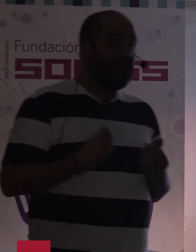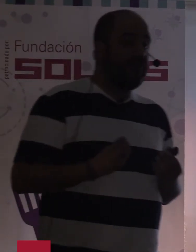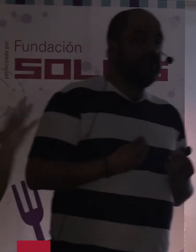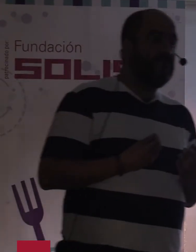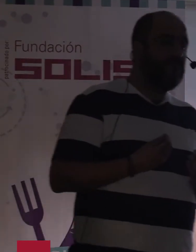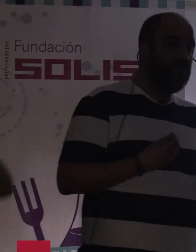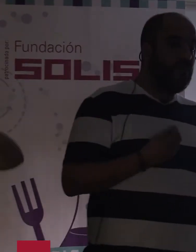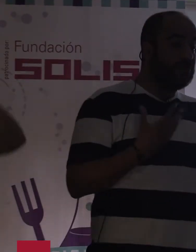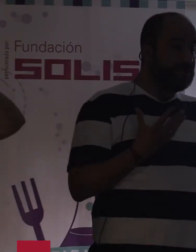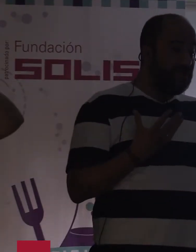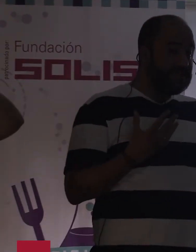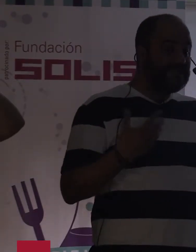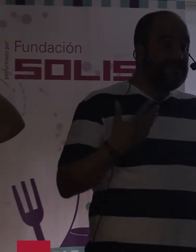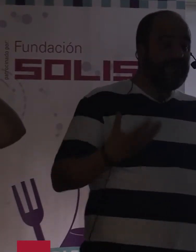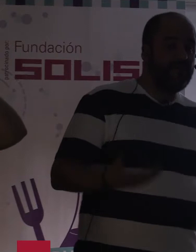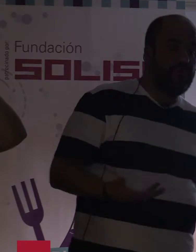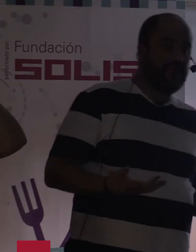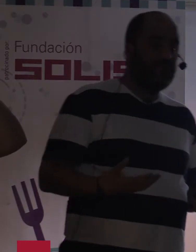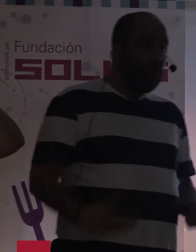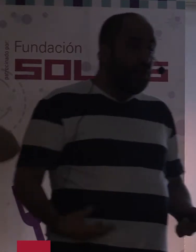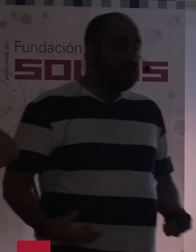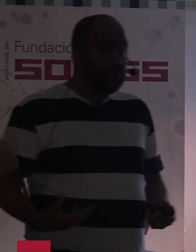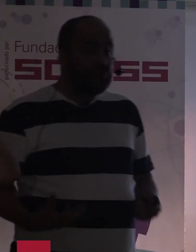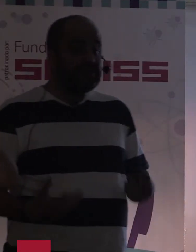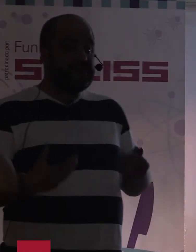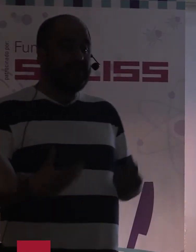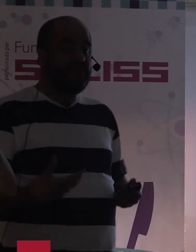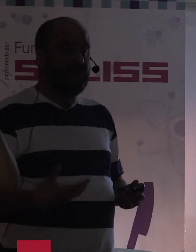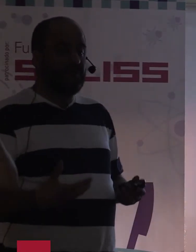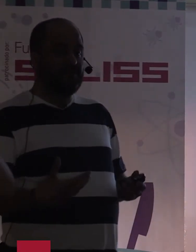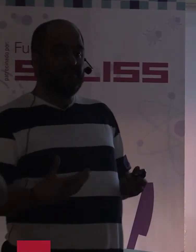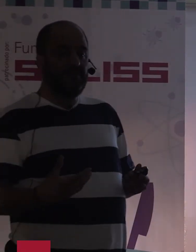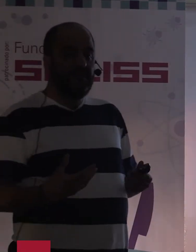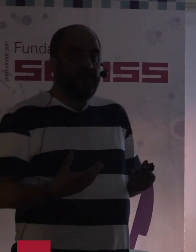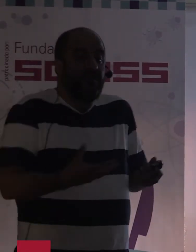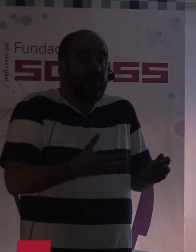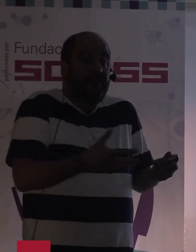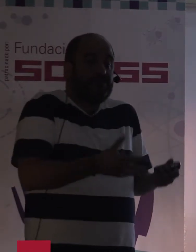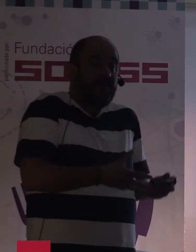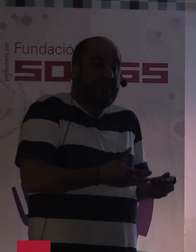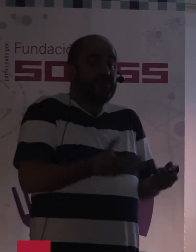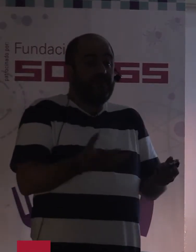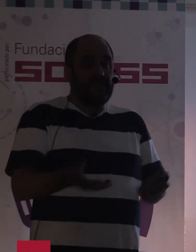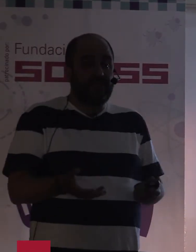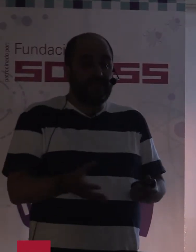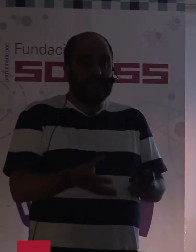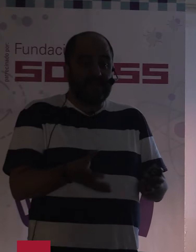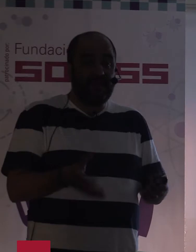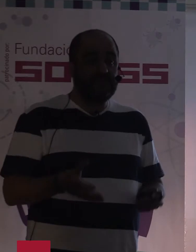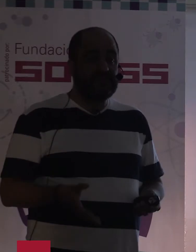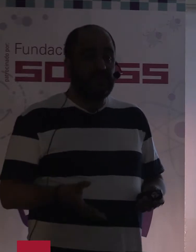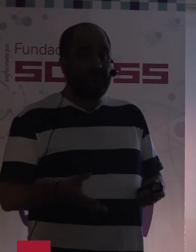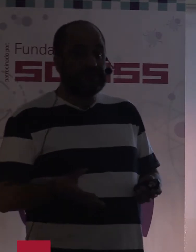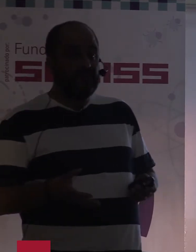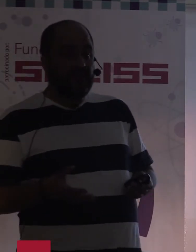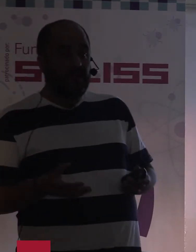sigue funcionando, los sensores siguen funcionando. Los músculos siguen funcionando, pero la persona que ha sufrido el accidente se queda en